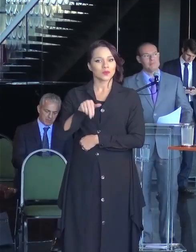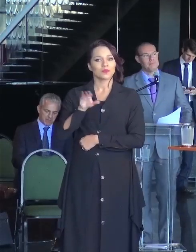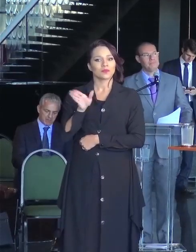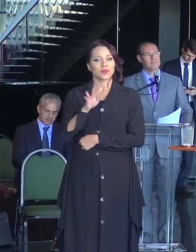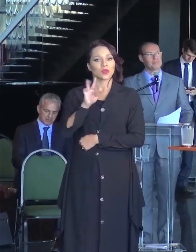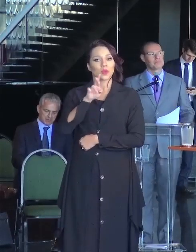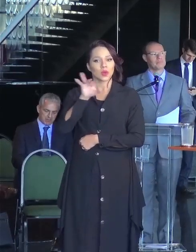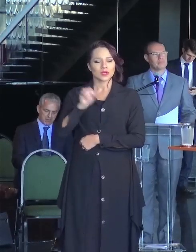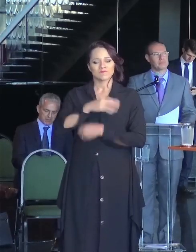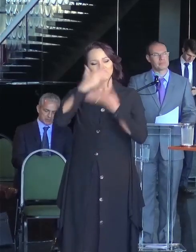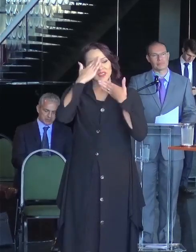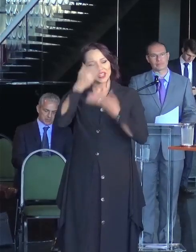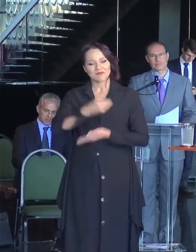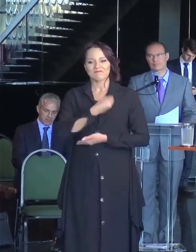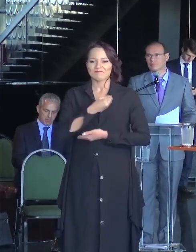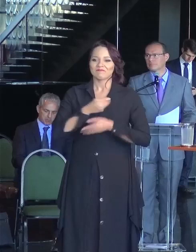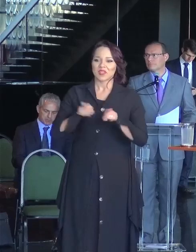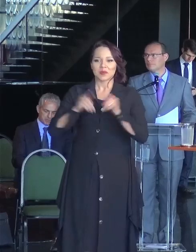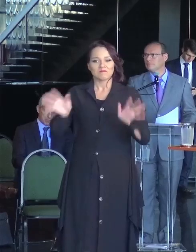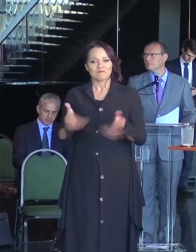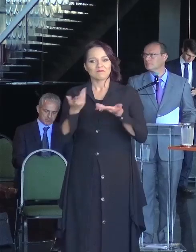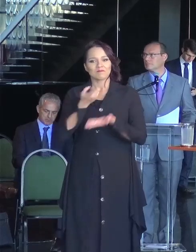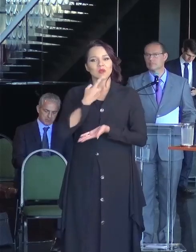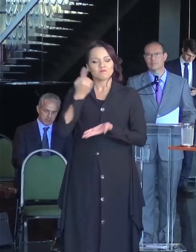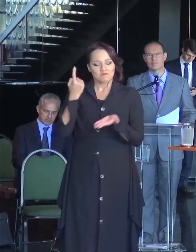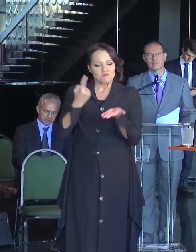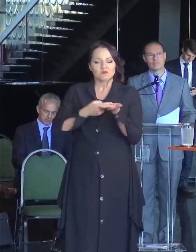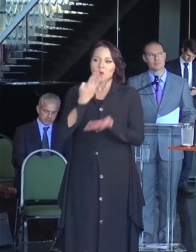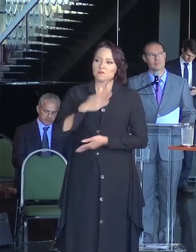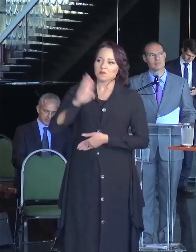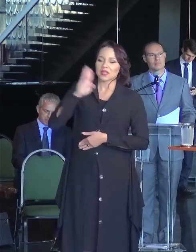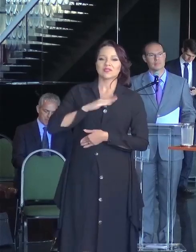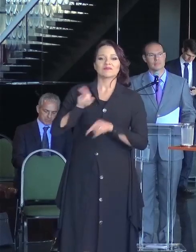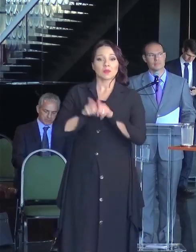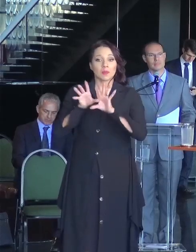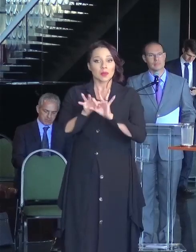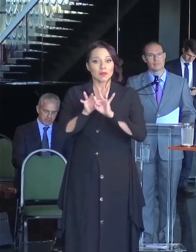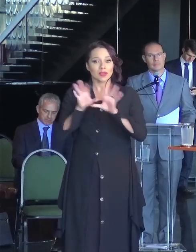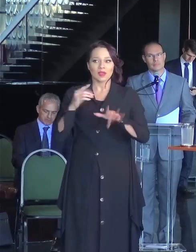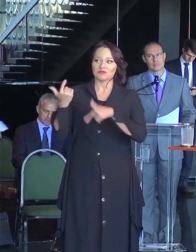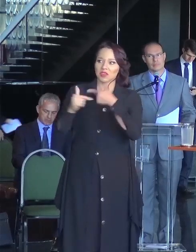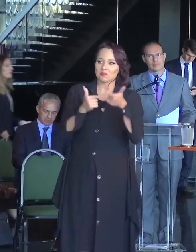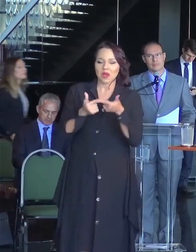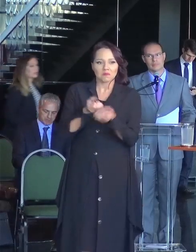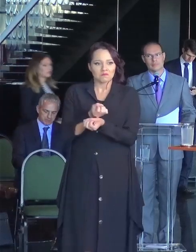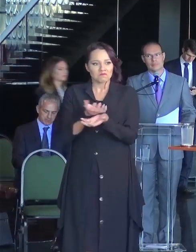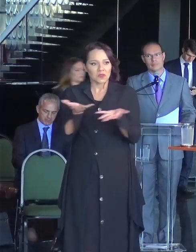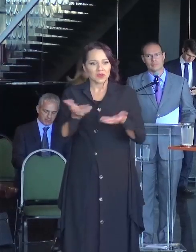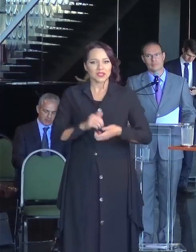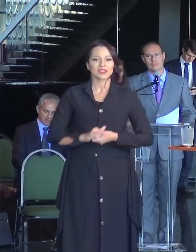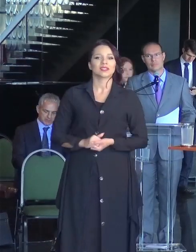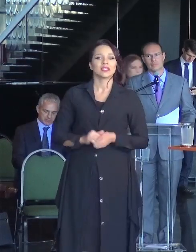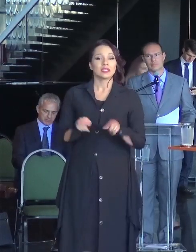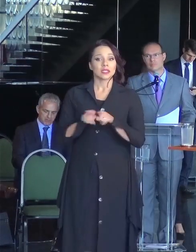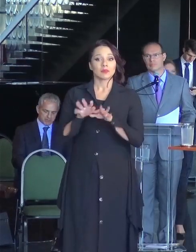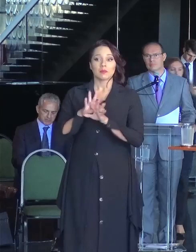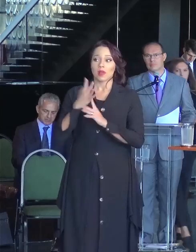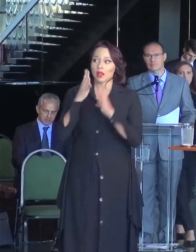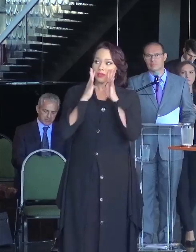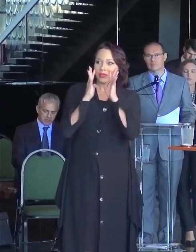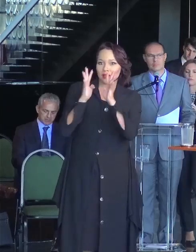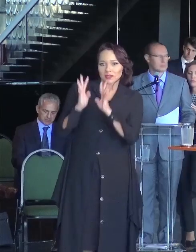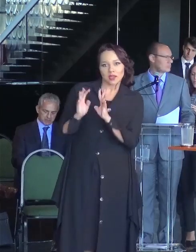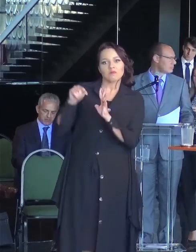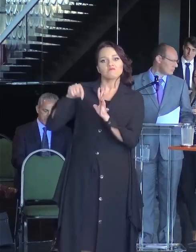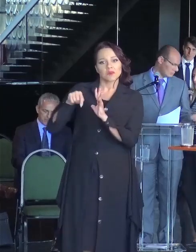ministro, pela presença, pelo engajamento, pelo compromisso, pela liberdade de trabalho que o senhor nos dá, pela atenção que tem